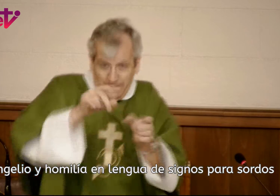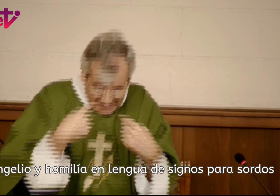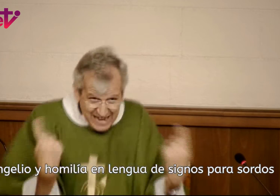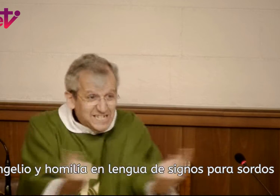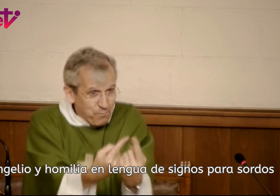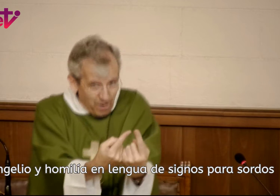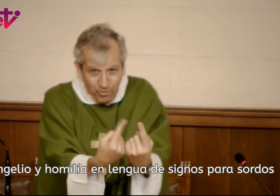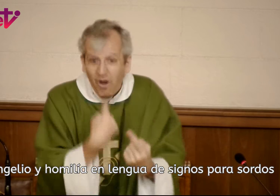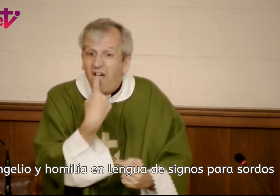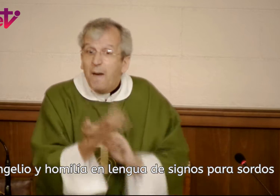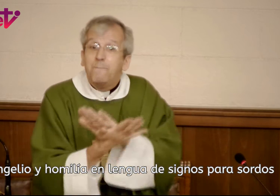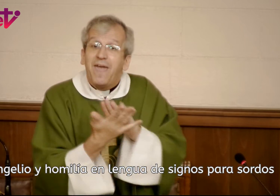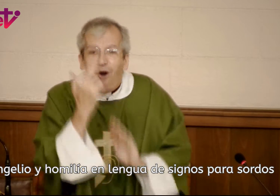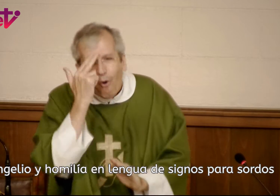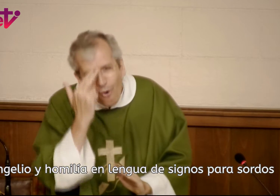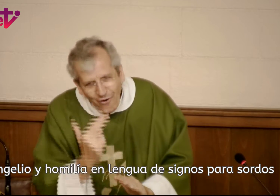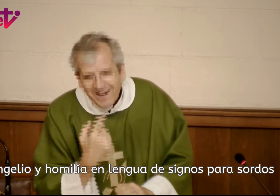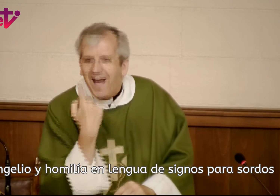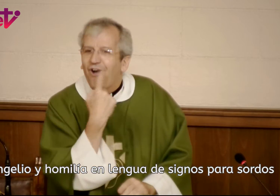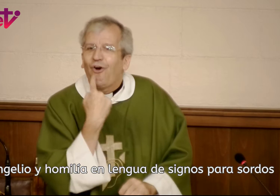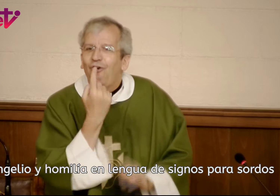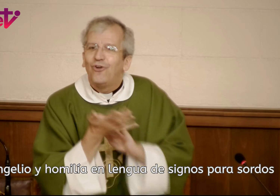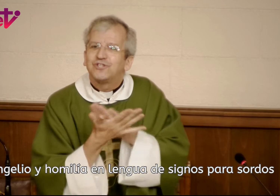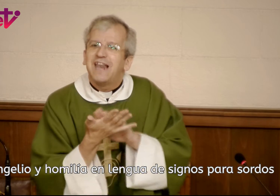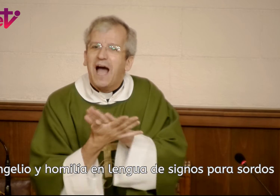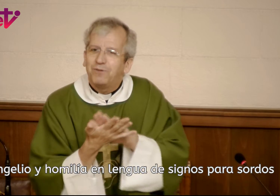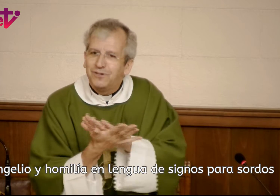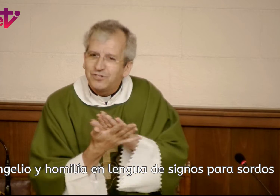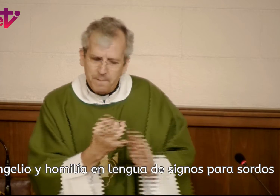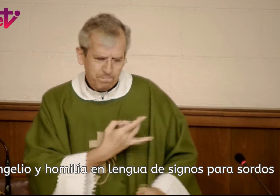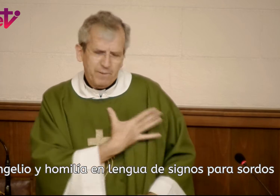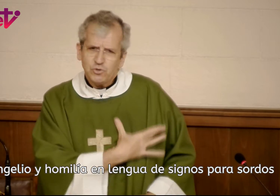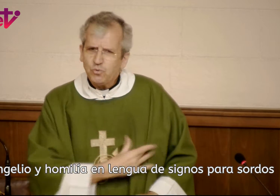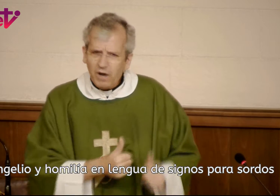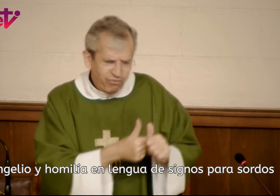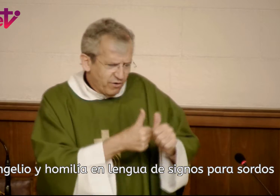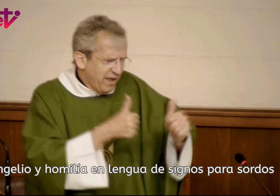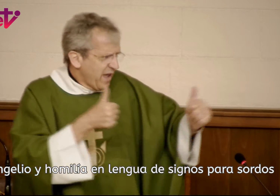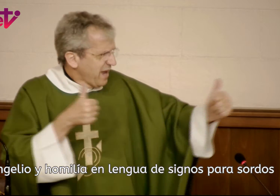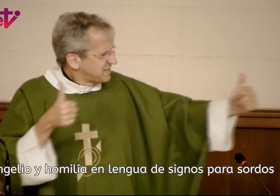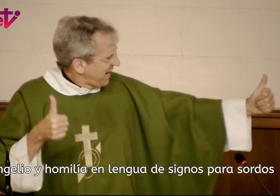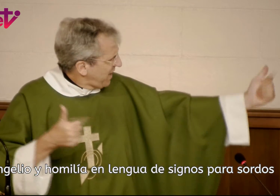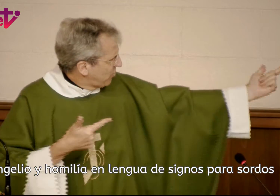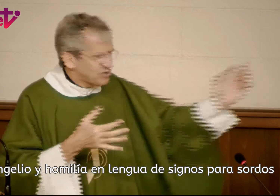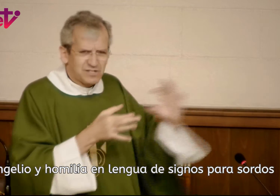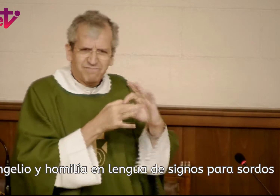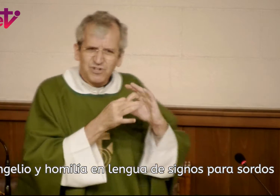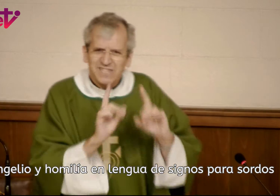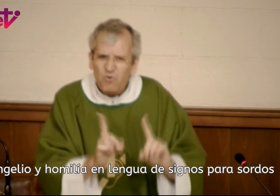también, ese pueblo me honra con los labios, pero su corazón está lejos, no está